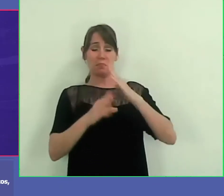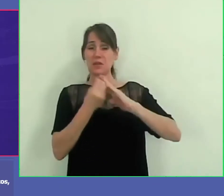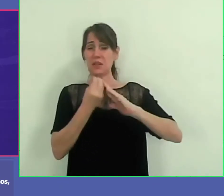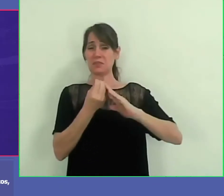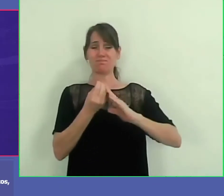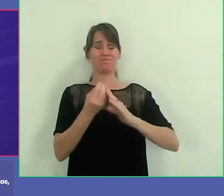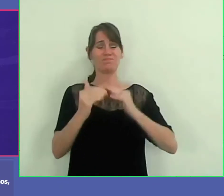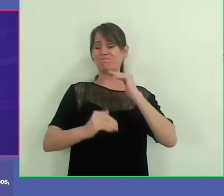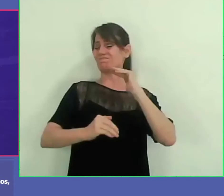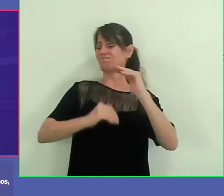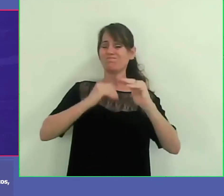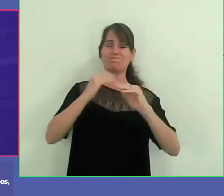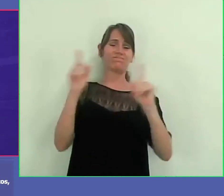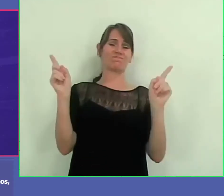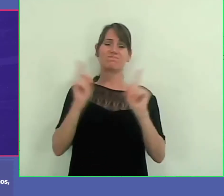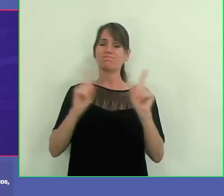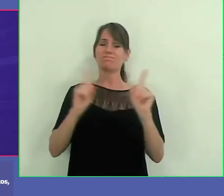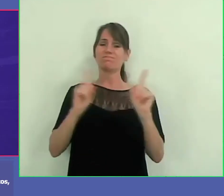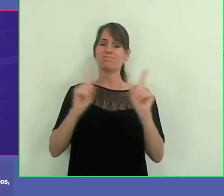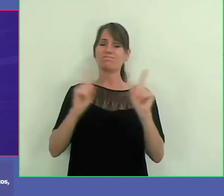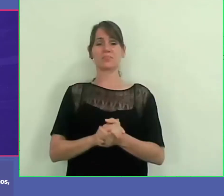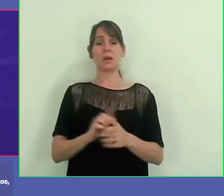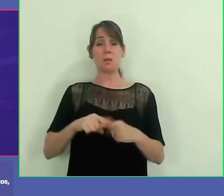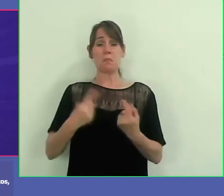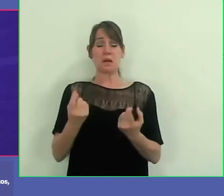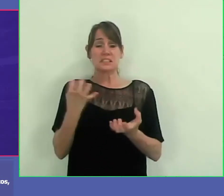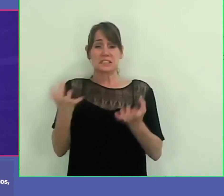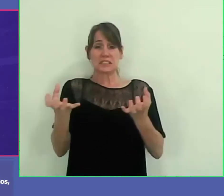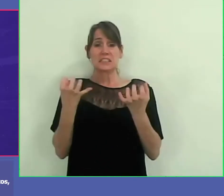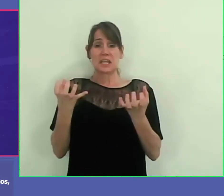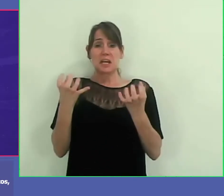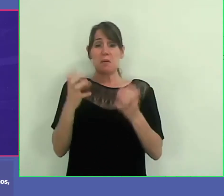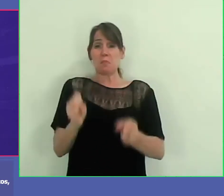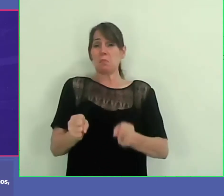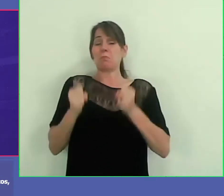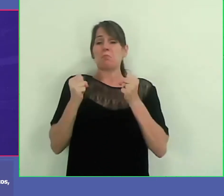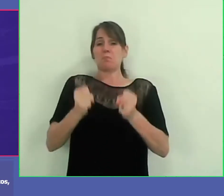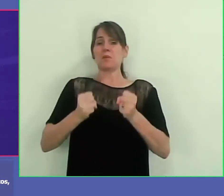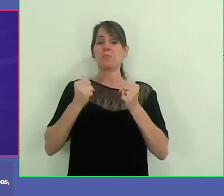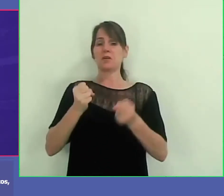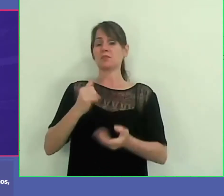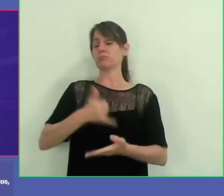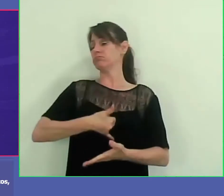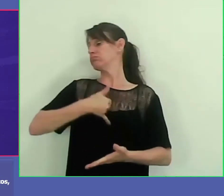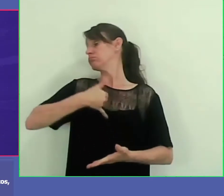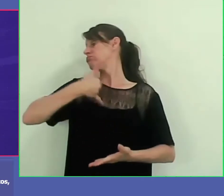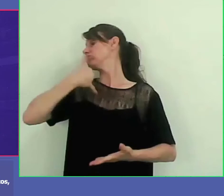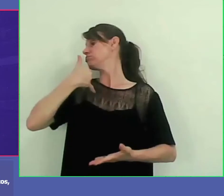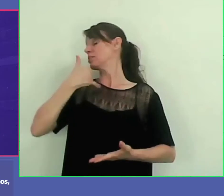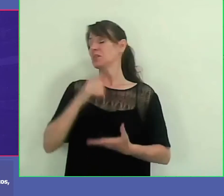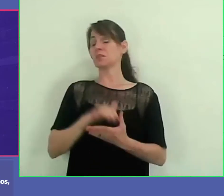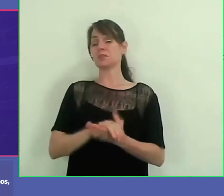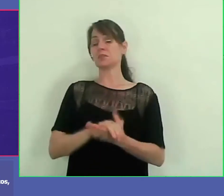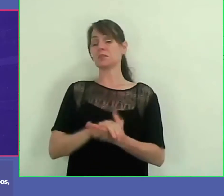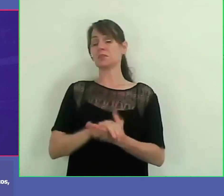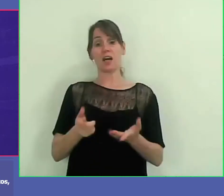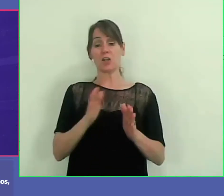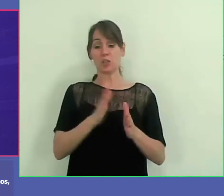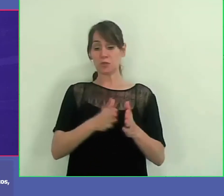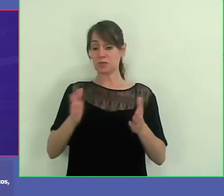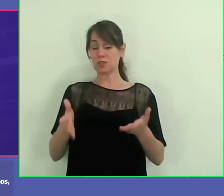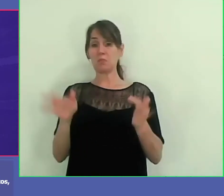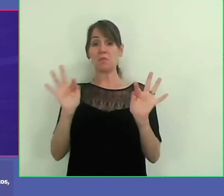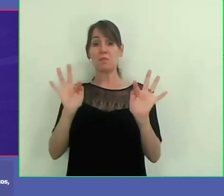gananciosos. Nós vimos há pouco sobre a ganância, mas agora, nos tempos finais, serão ainda mais